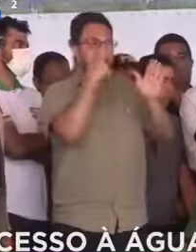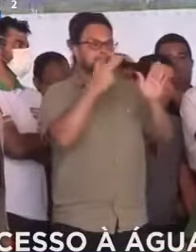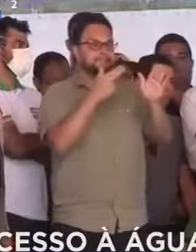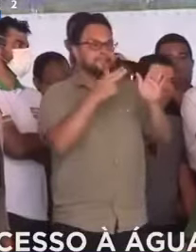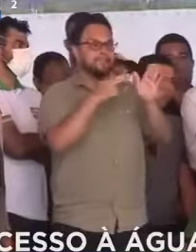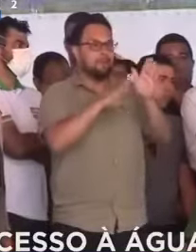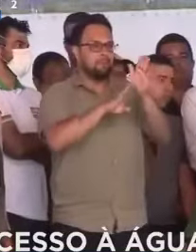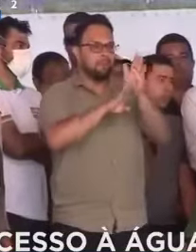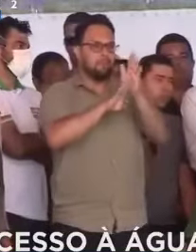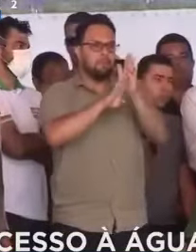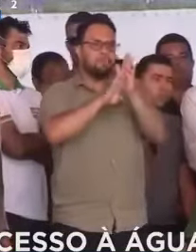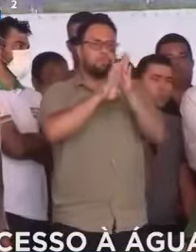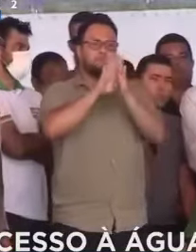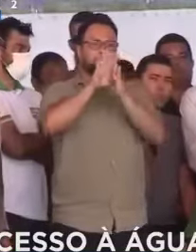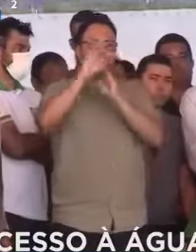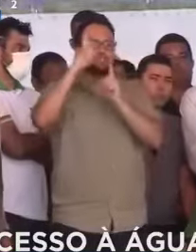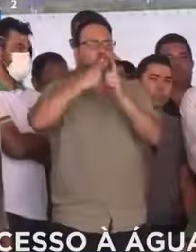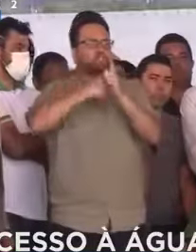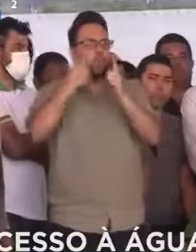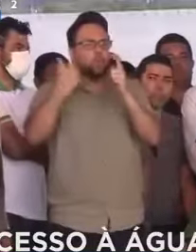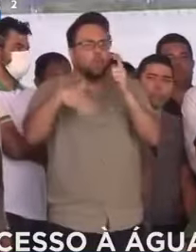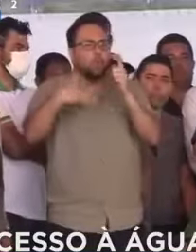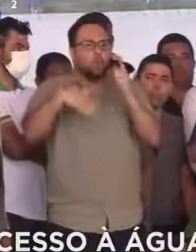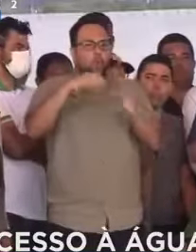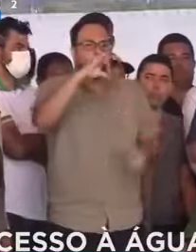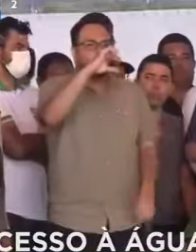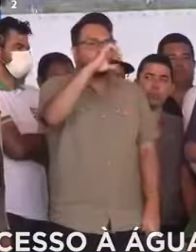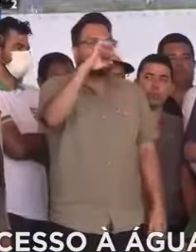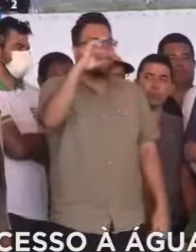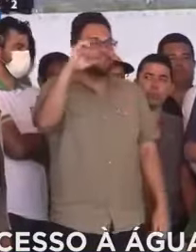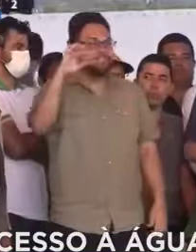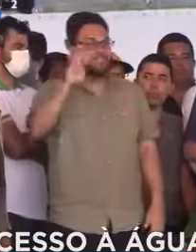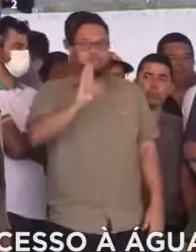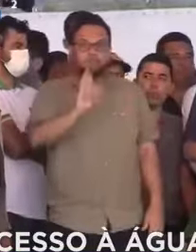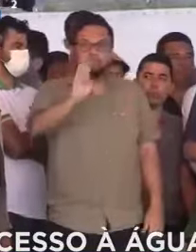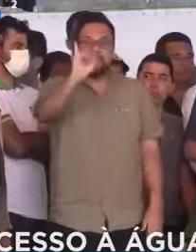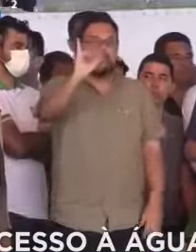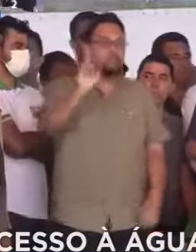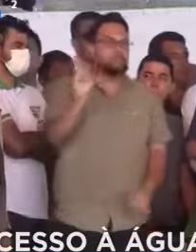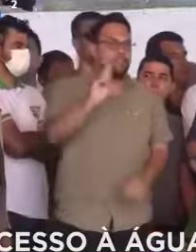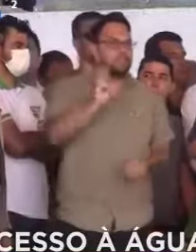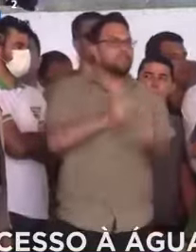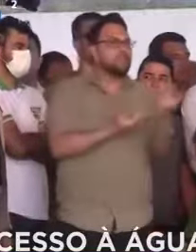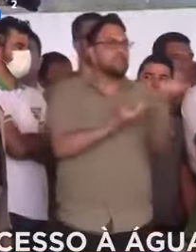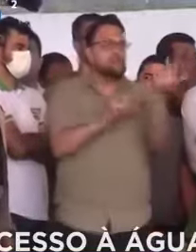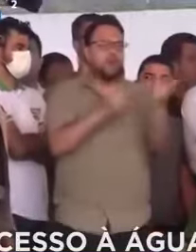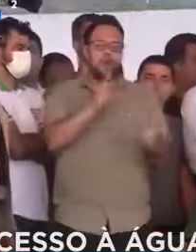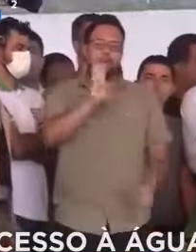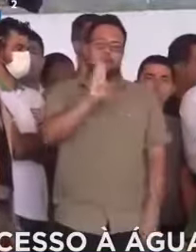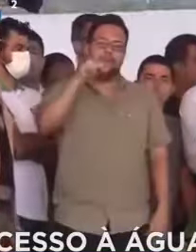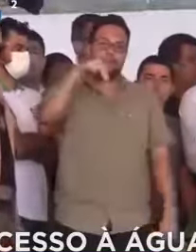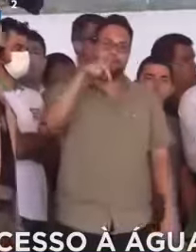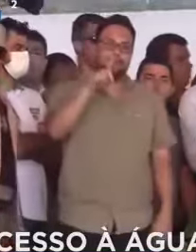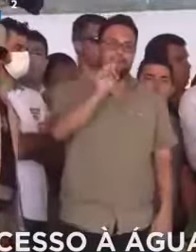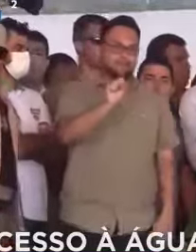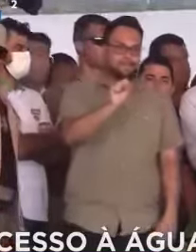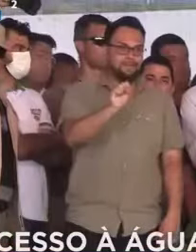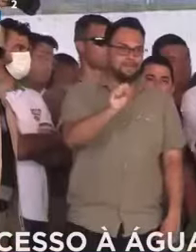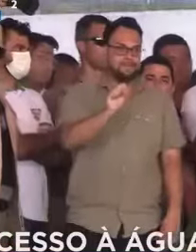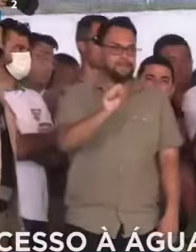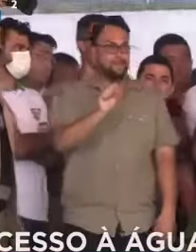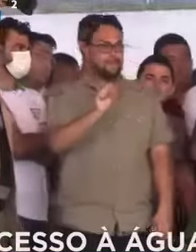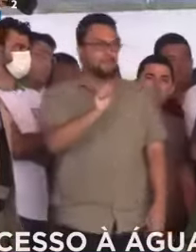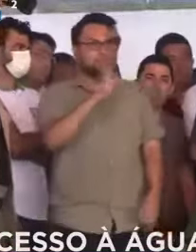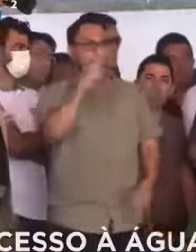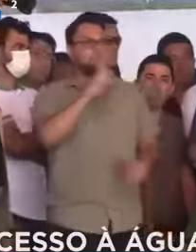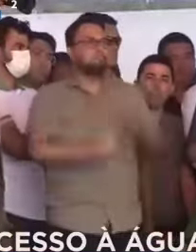de 900 bilhões de reais. A mesma coisa no BNDES. Furo